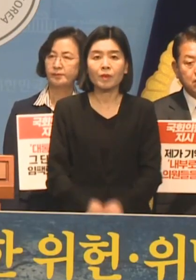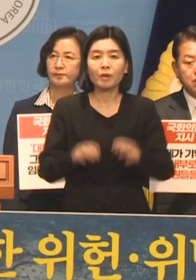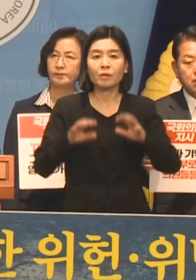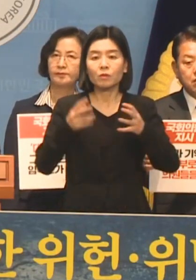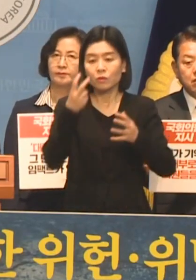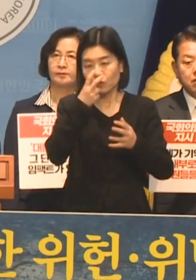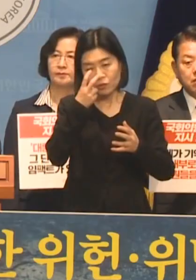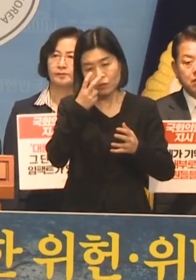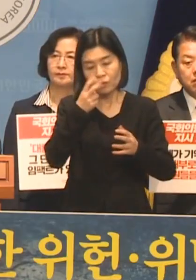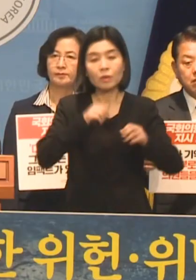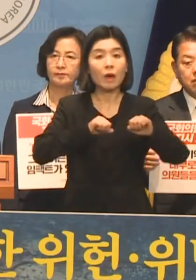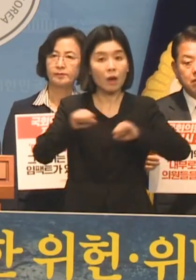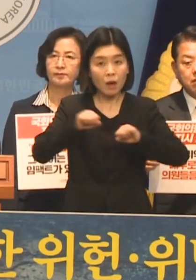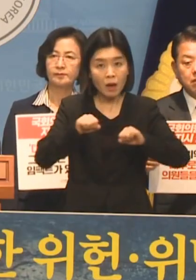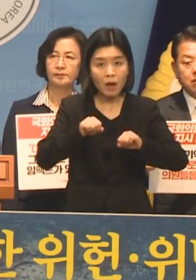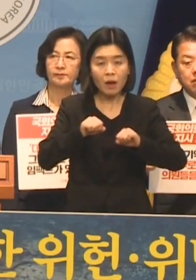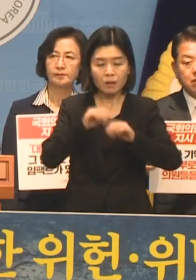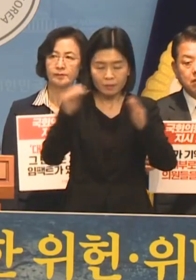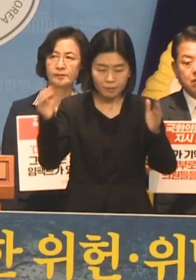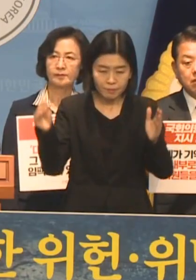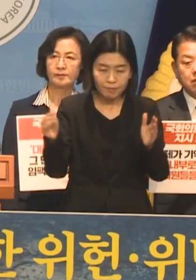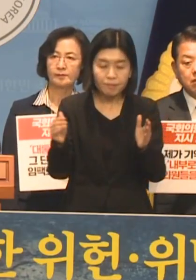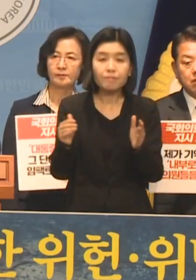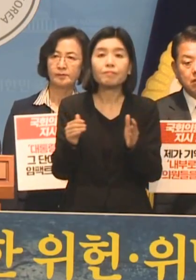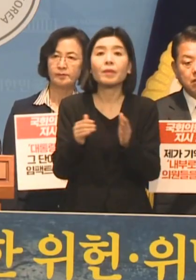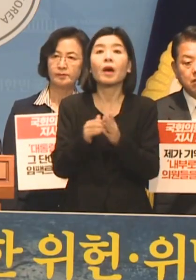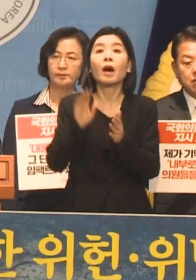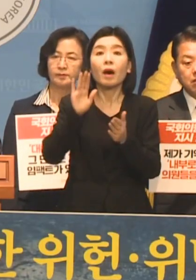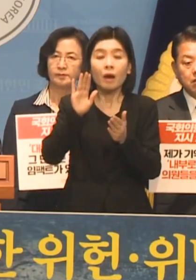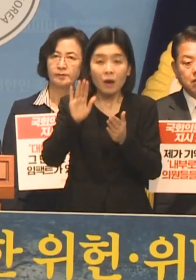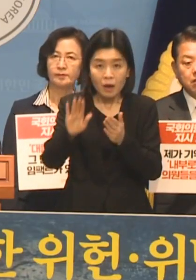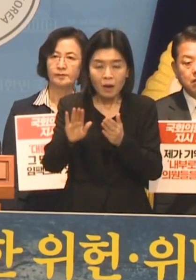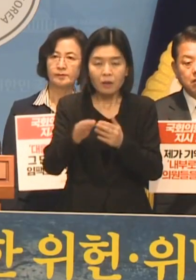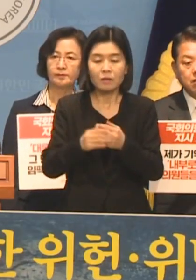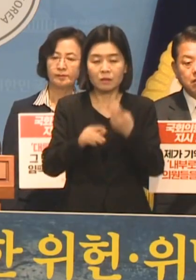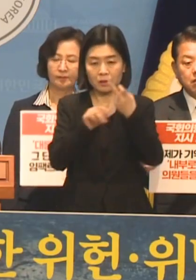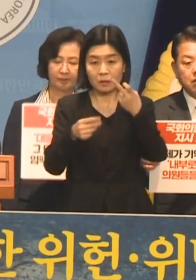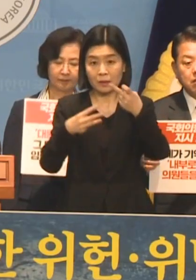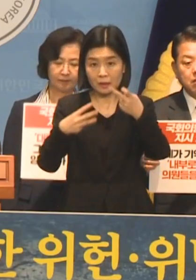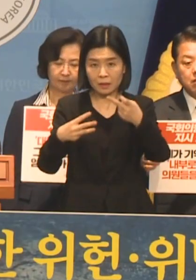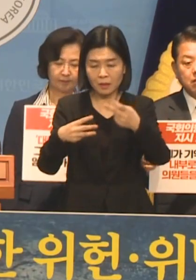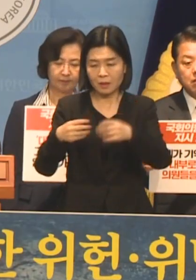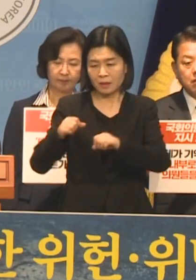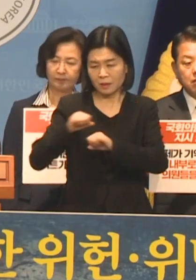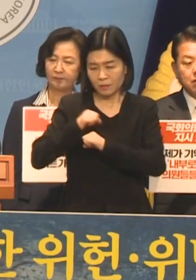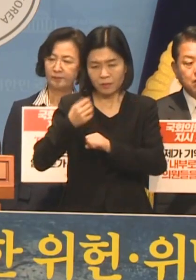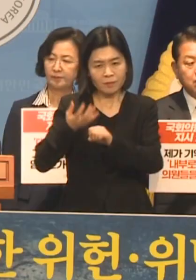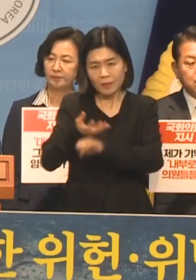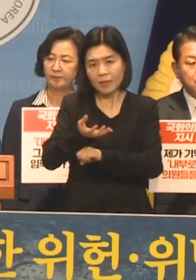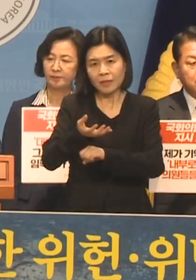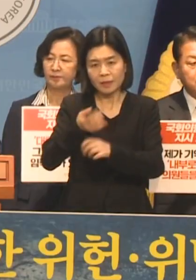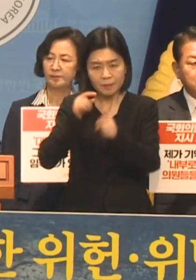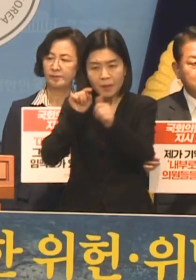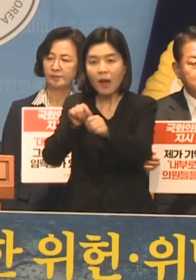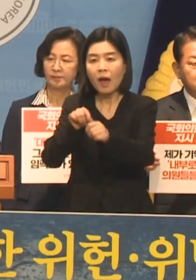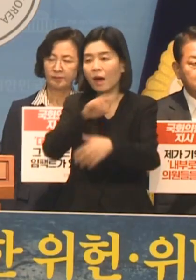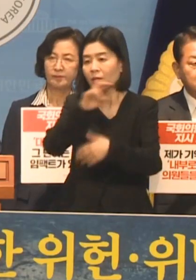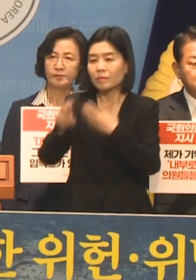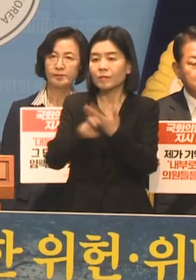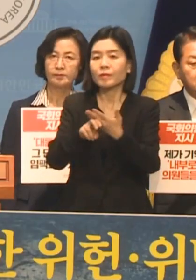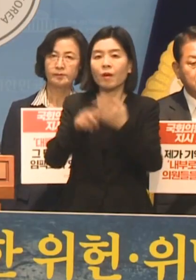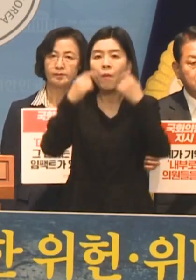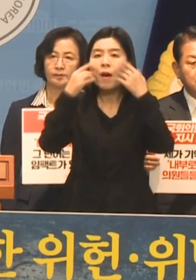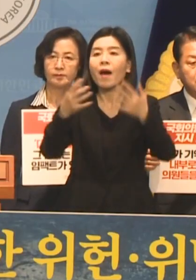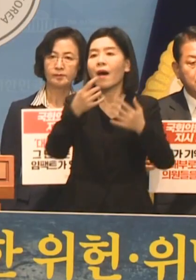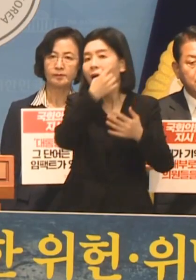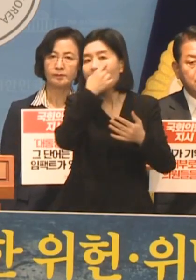국정조사 활동이 마무리된 이후에도 12.3 비상계엄의 부당성을 증명하는